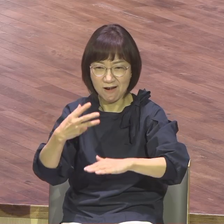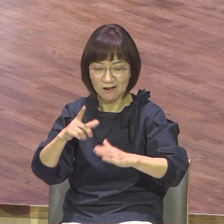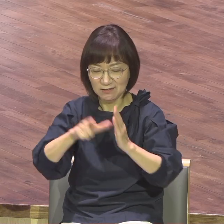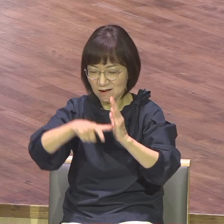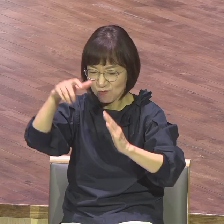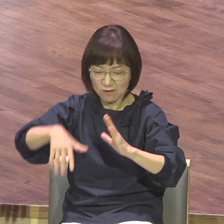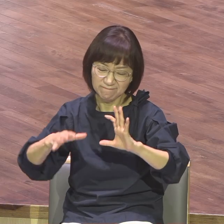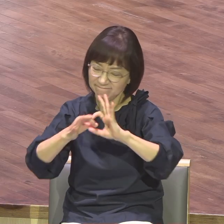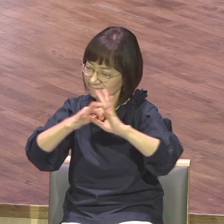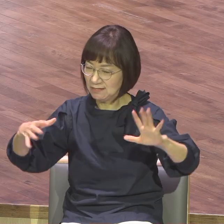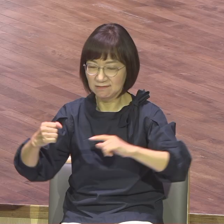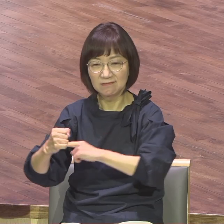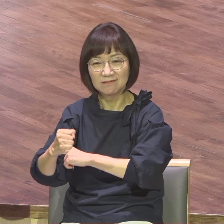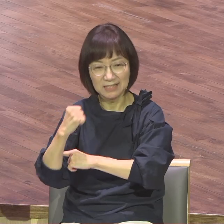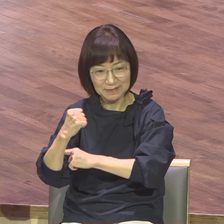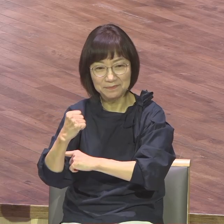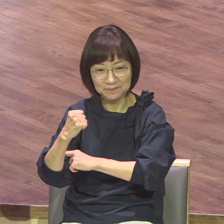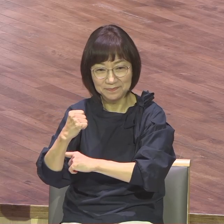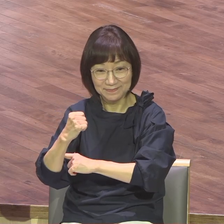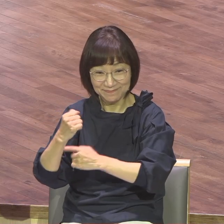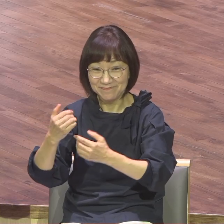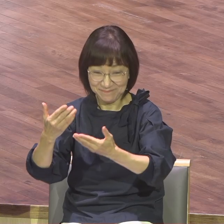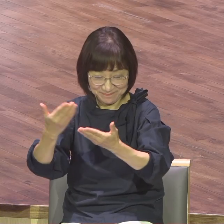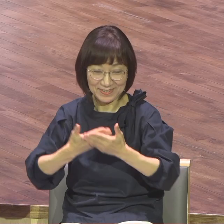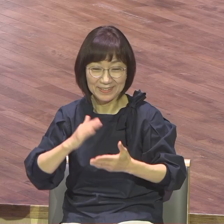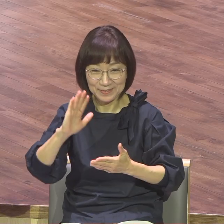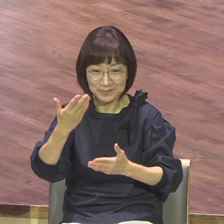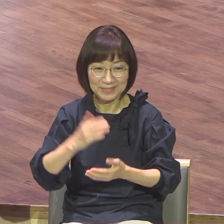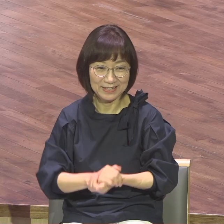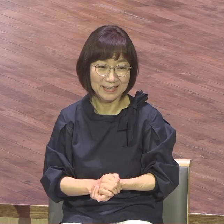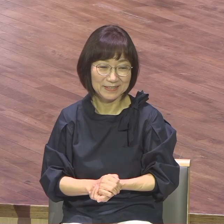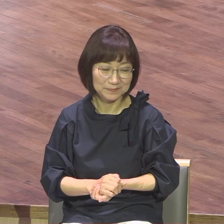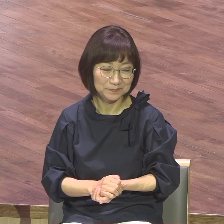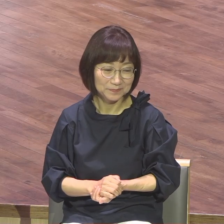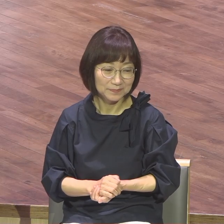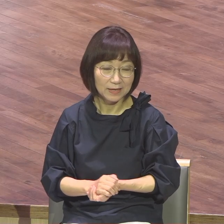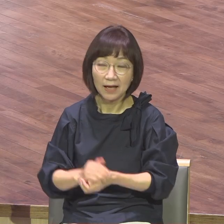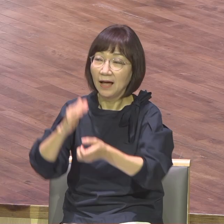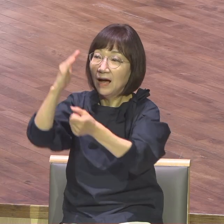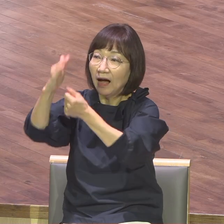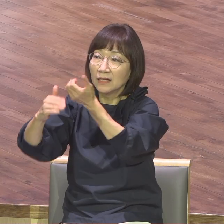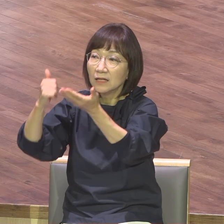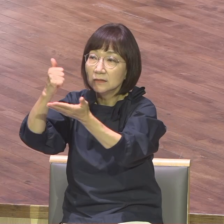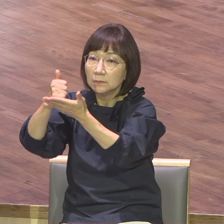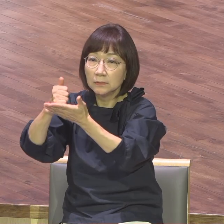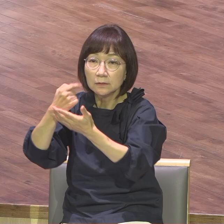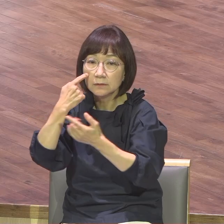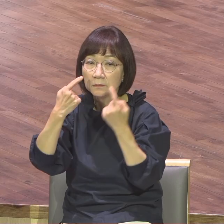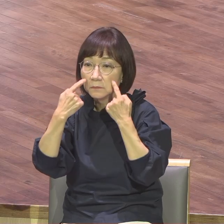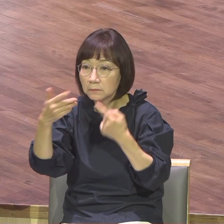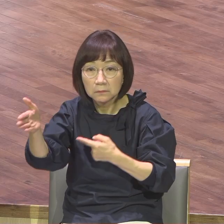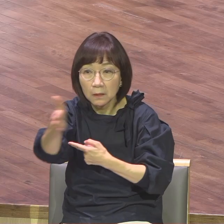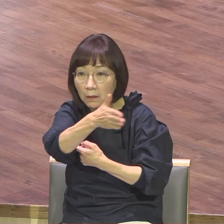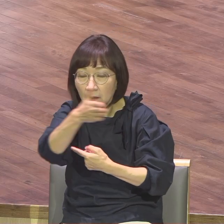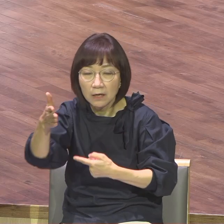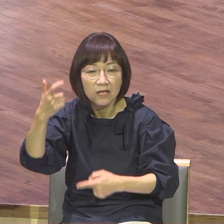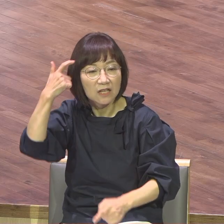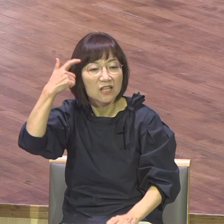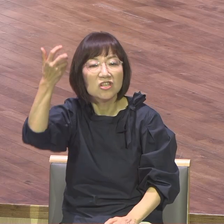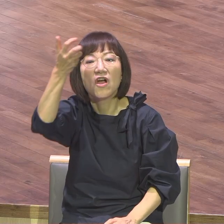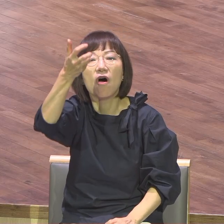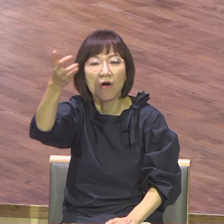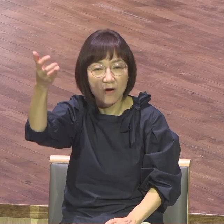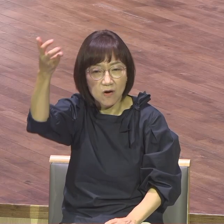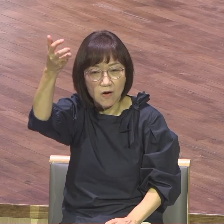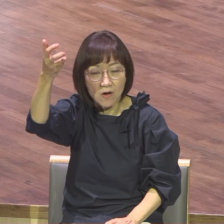곳이에요? 하나님을 예배하는 곳이에요. 하나님이 누구예요? 영이에요. 영이 뭐 어떻게 해야 돼요?